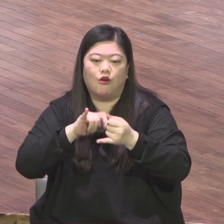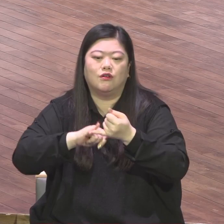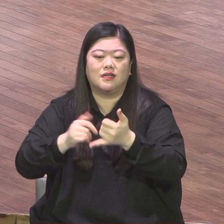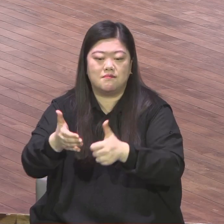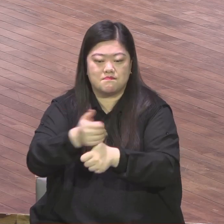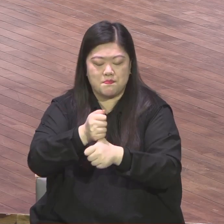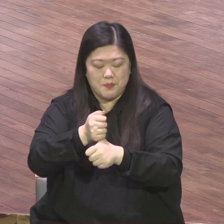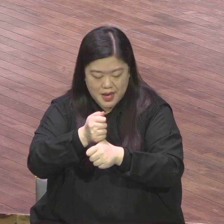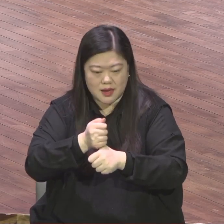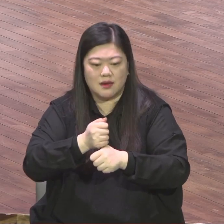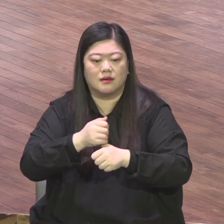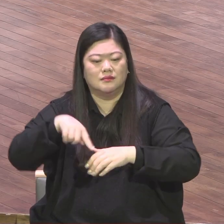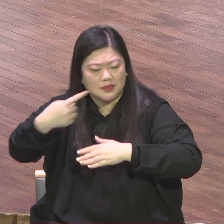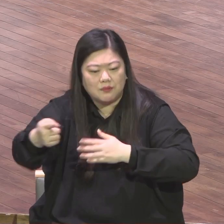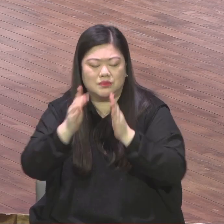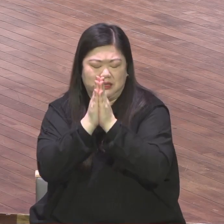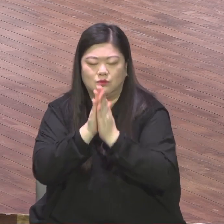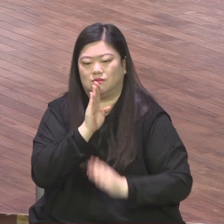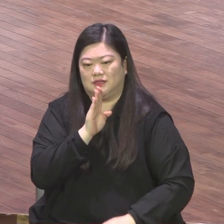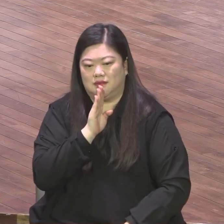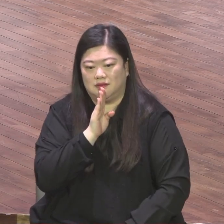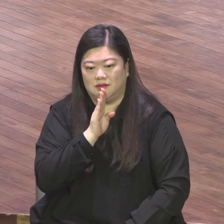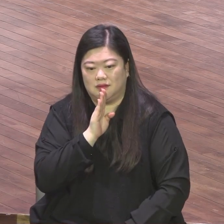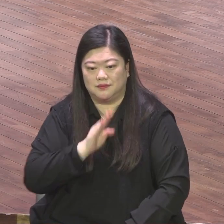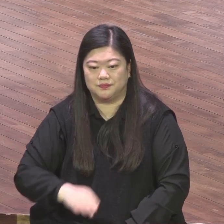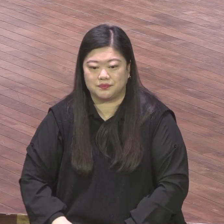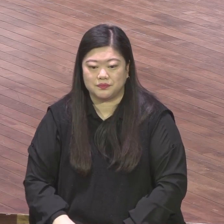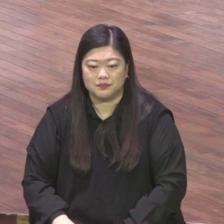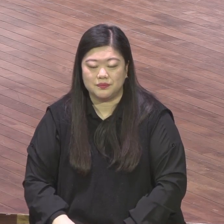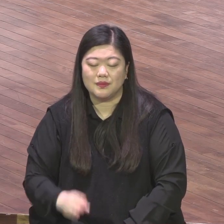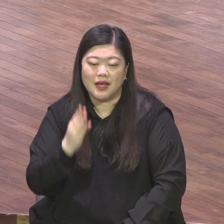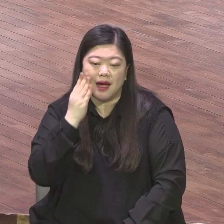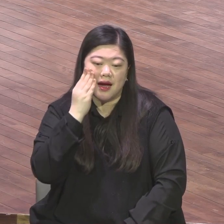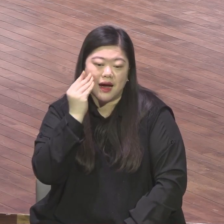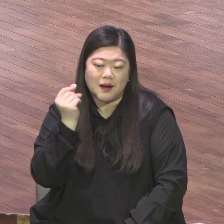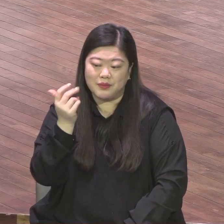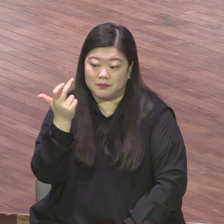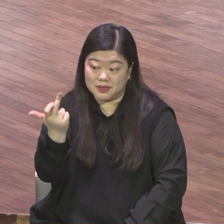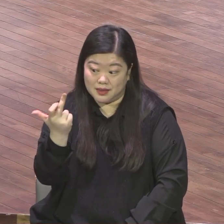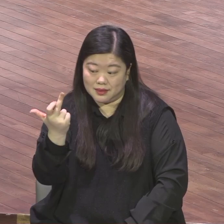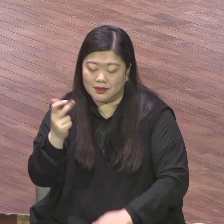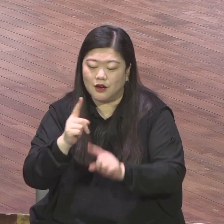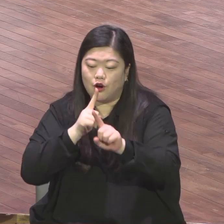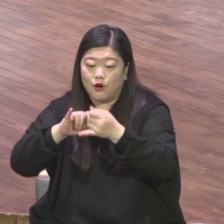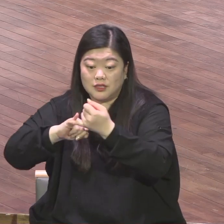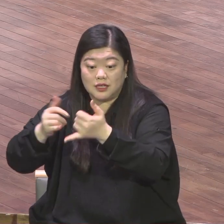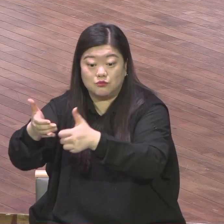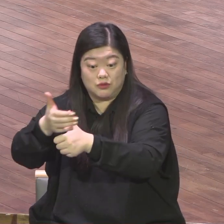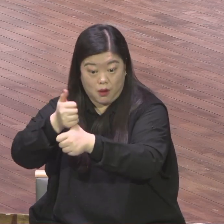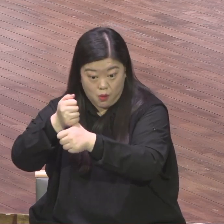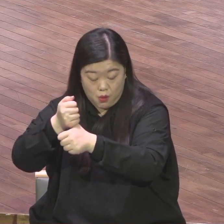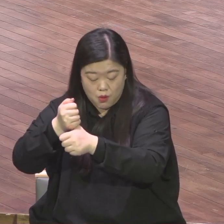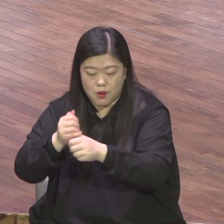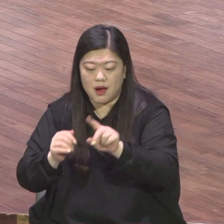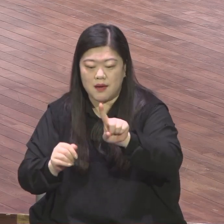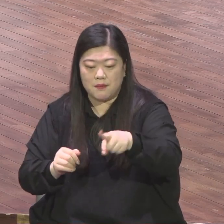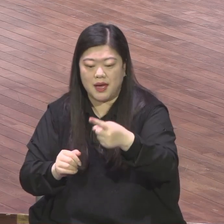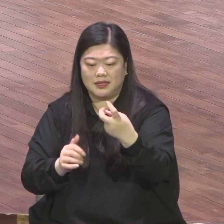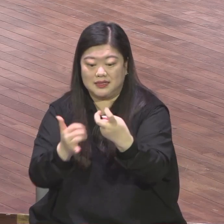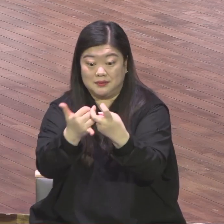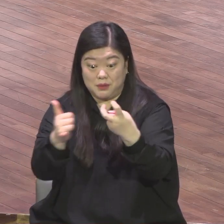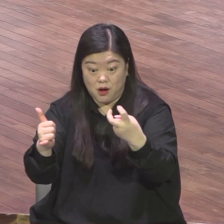12절 이후에 보면 예수님의 마지막 강단, 감람산 언약을 붙잡은 120명 이 제자들 마가다락방 모여 기도에